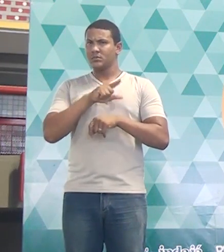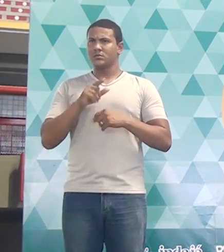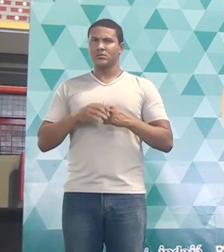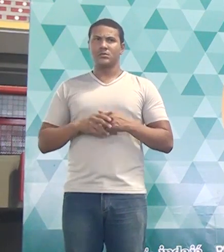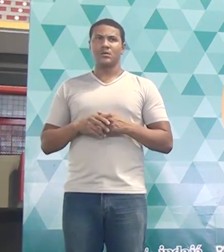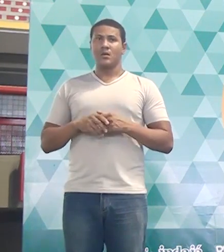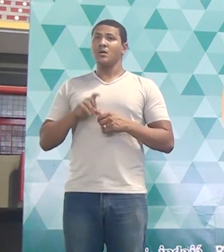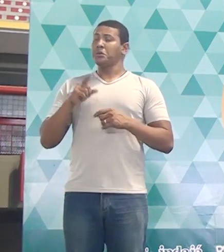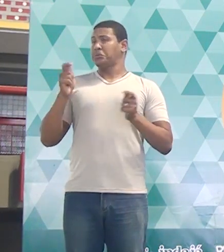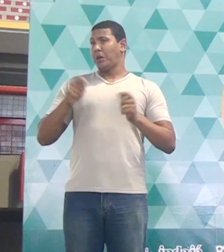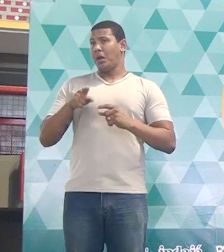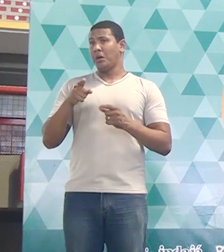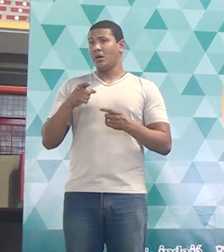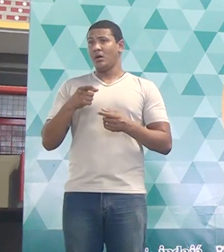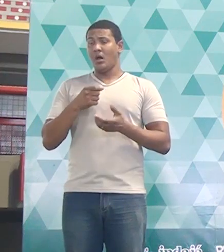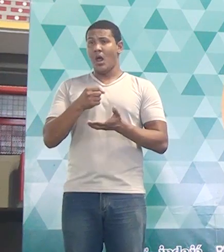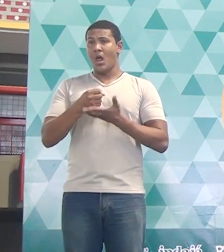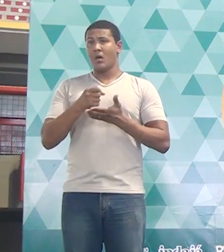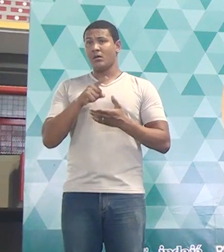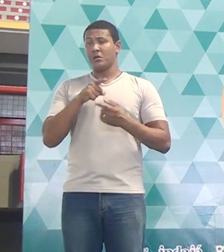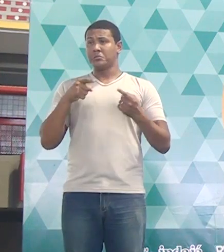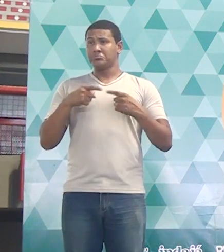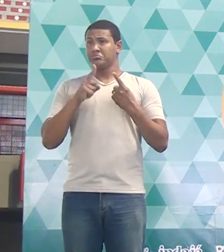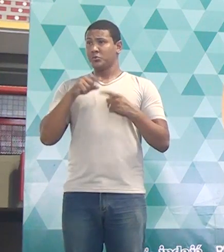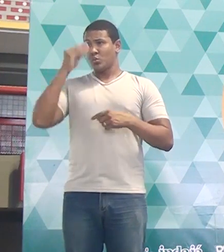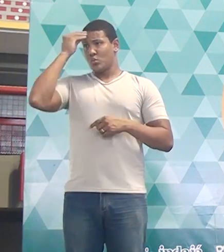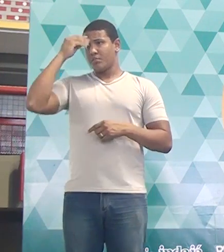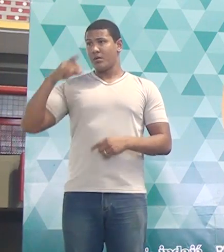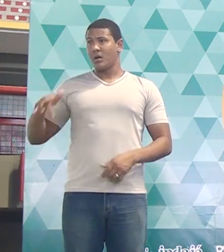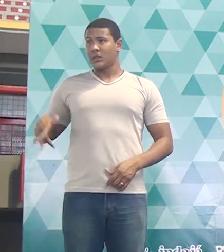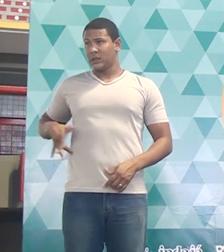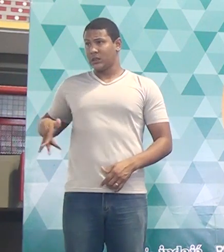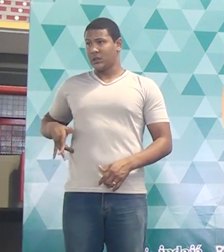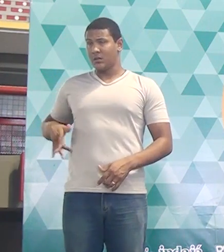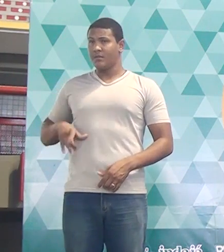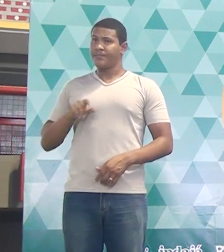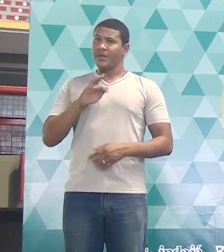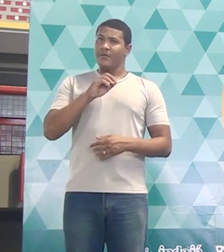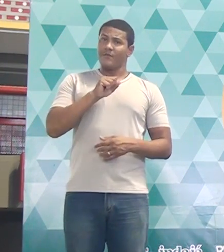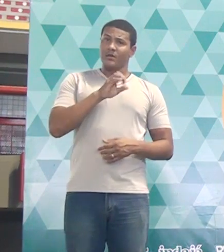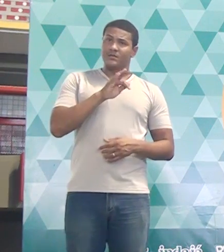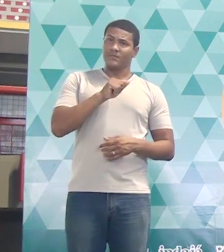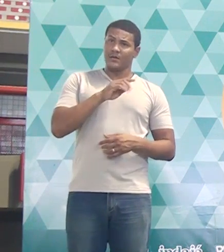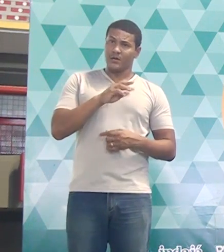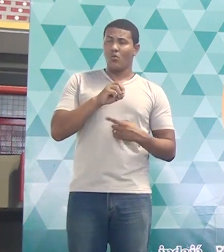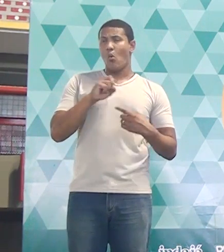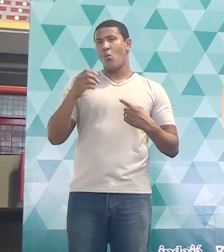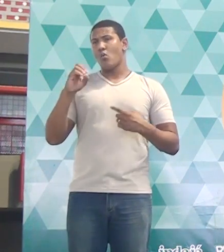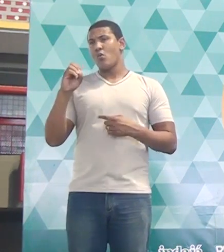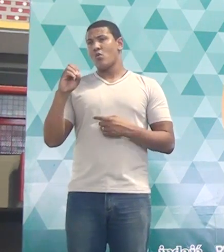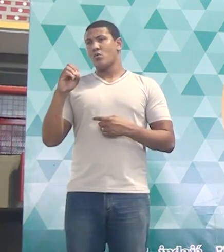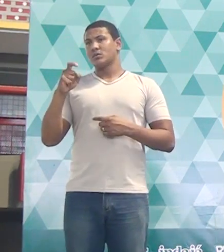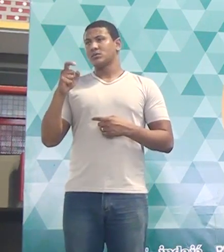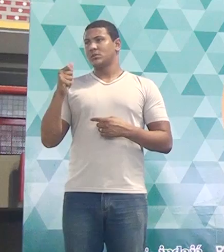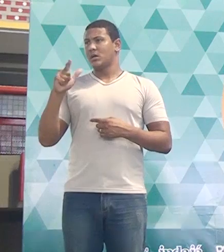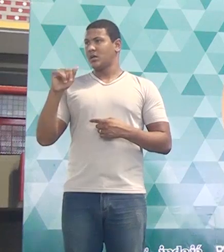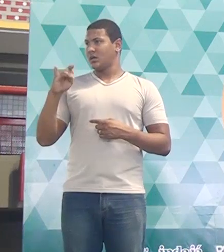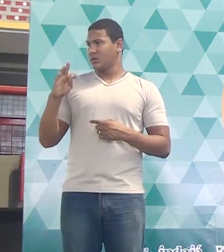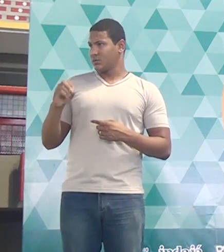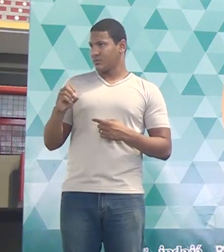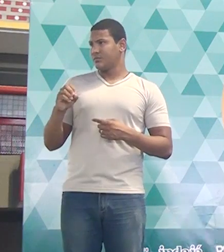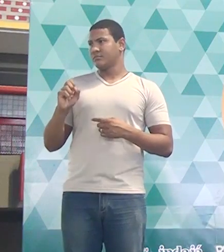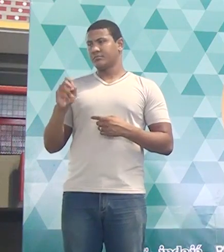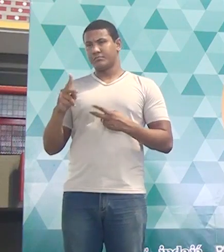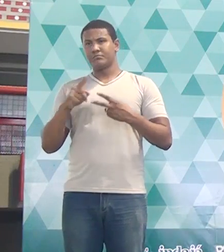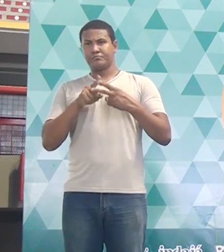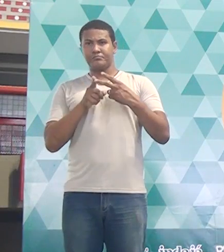renal. Porque, como eu falei, o cálculo renal ou é fosfato ou é oxalato de cálcio. Bom, esses